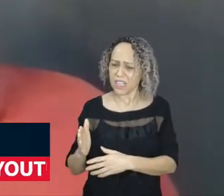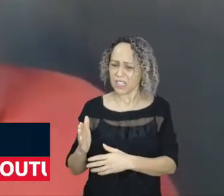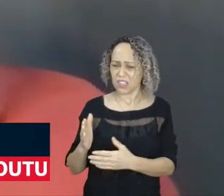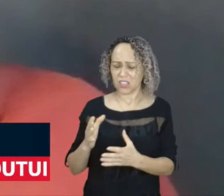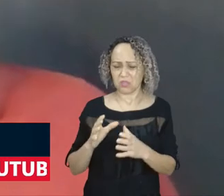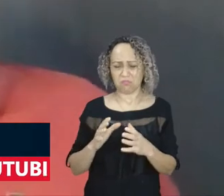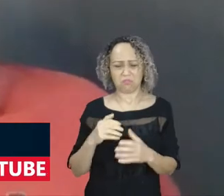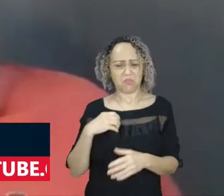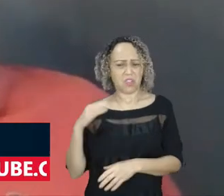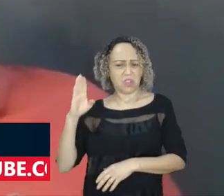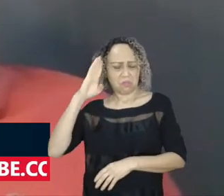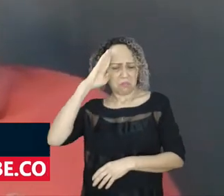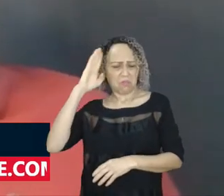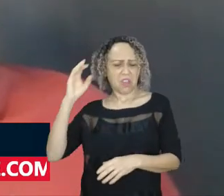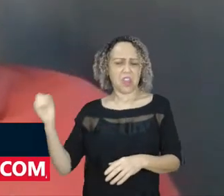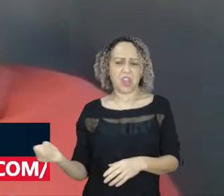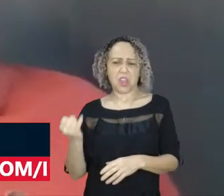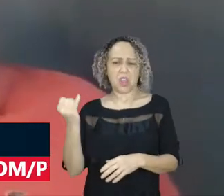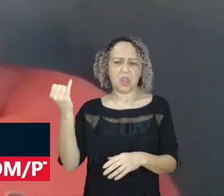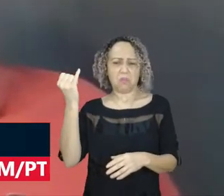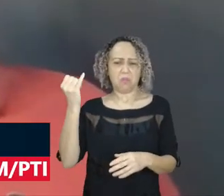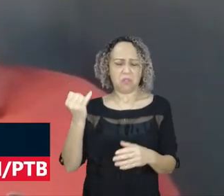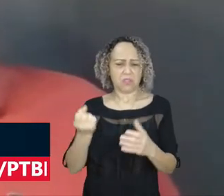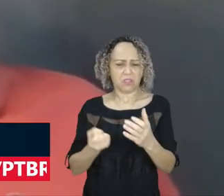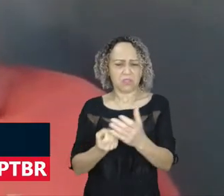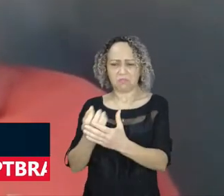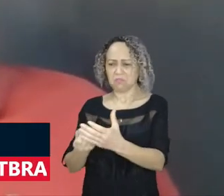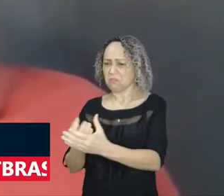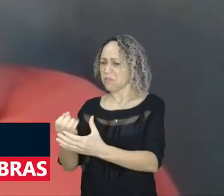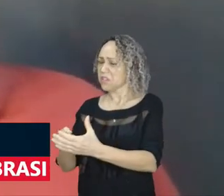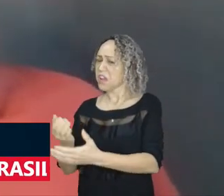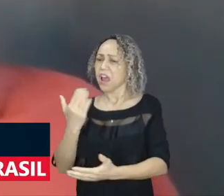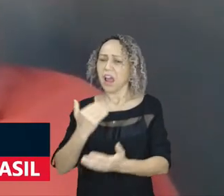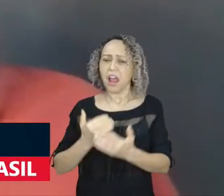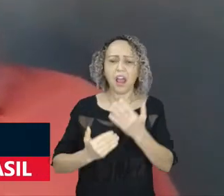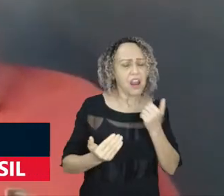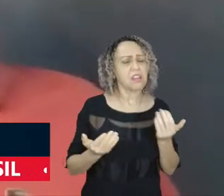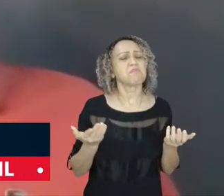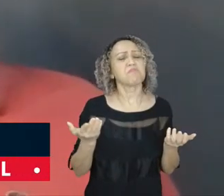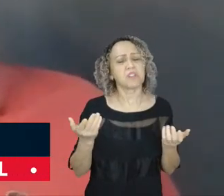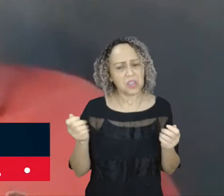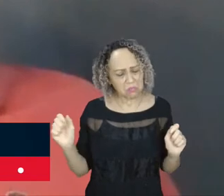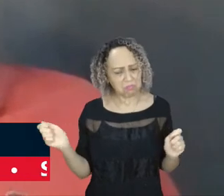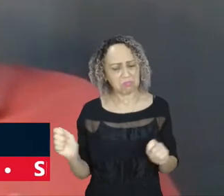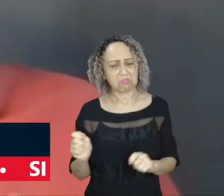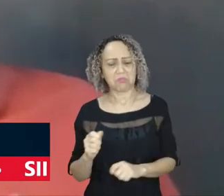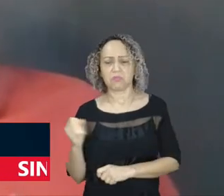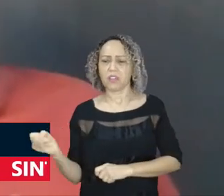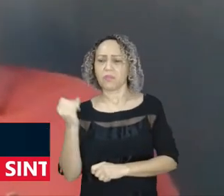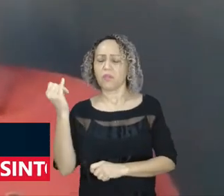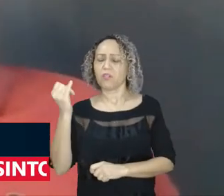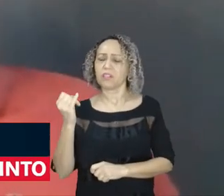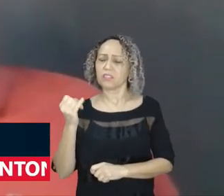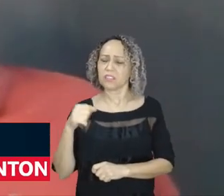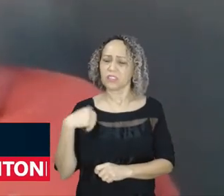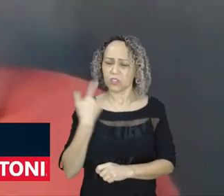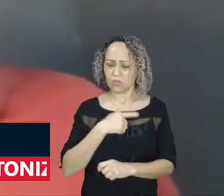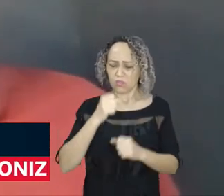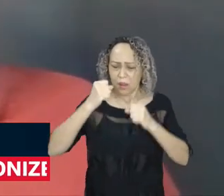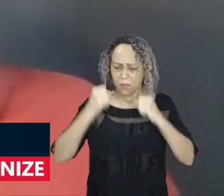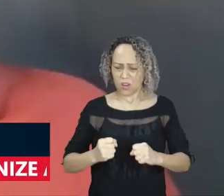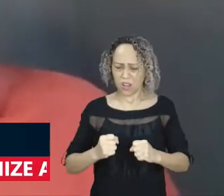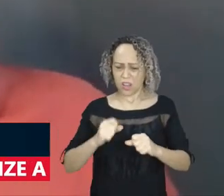mundo, como o Egito foi o celeiro de Roma. E isso nos dá poder, nos dá independência, nos dá